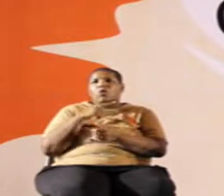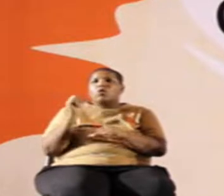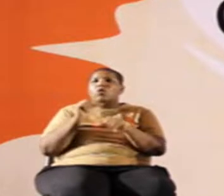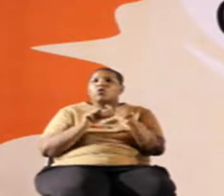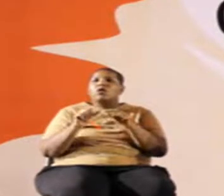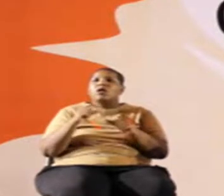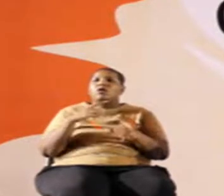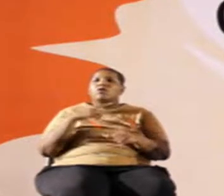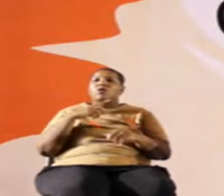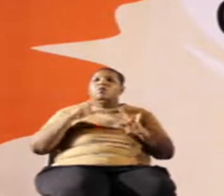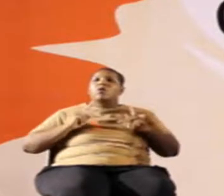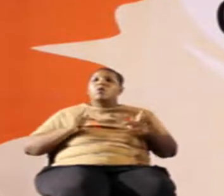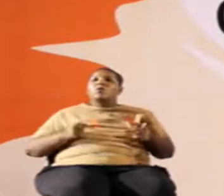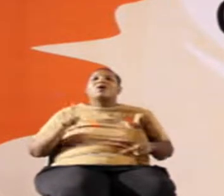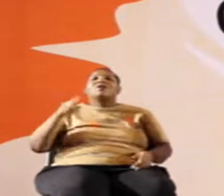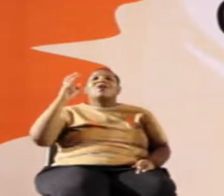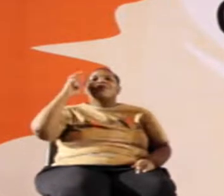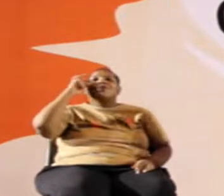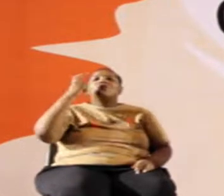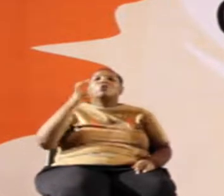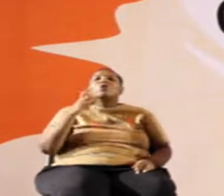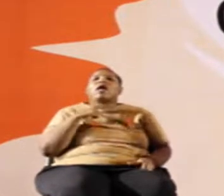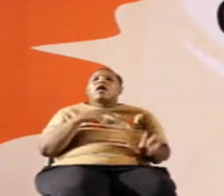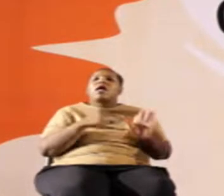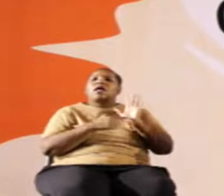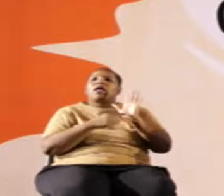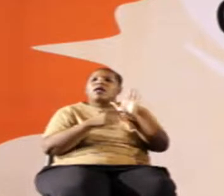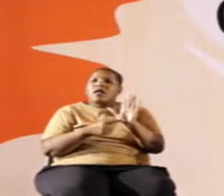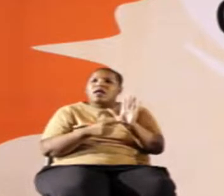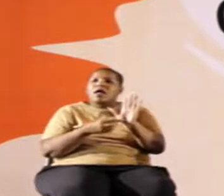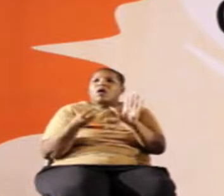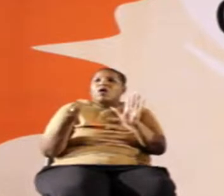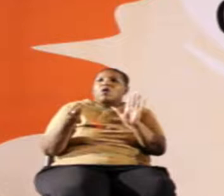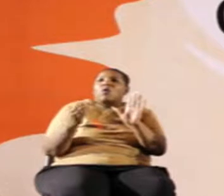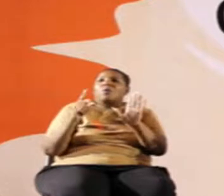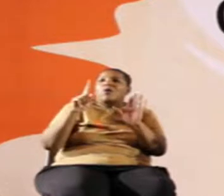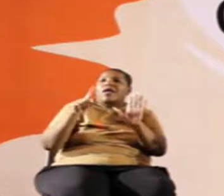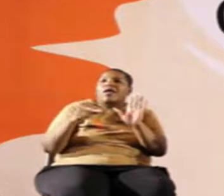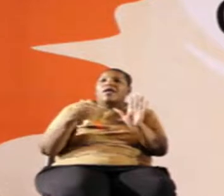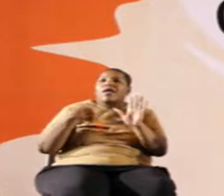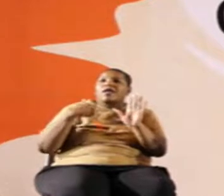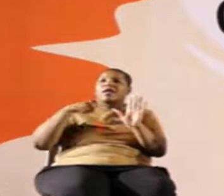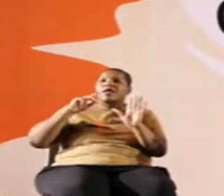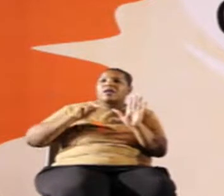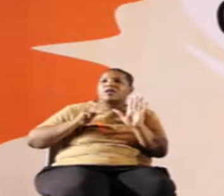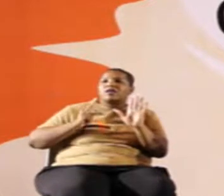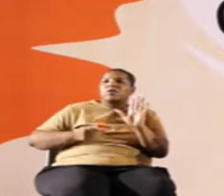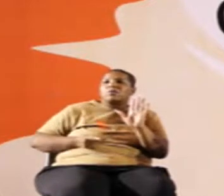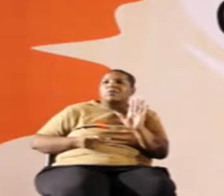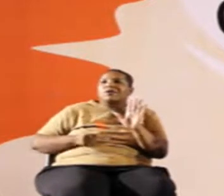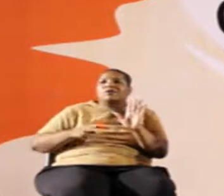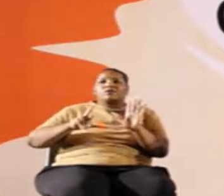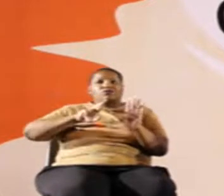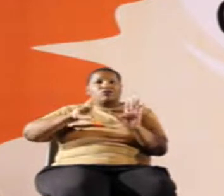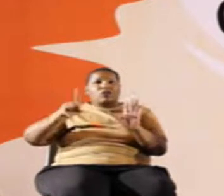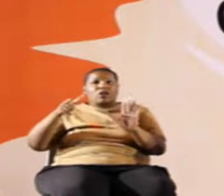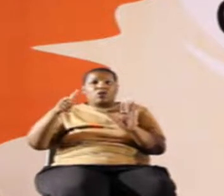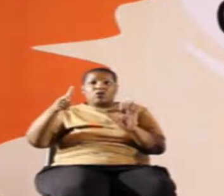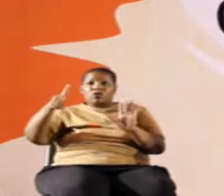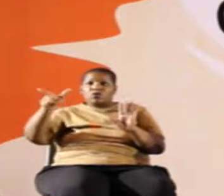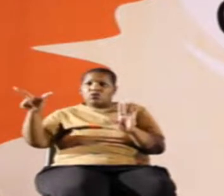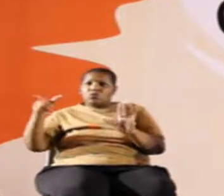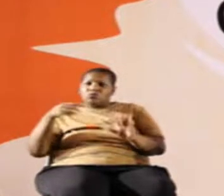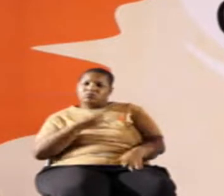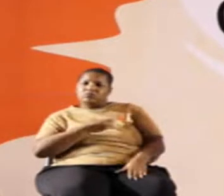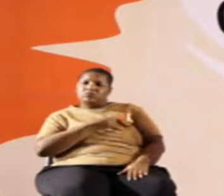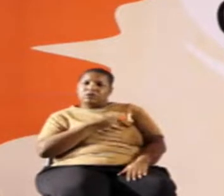humano é a cultura. É a cultura que diz o que é, como é que é ser humano, diferente dos outros, das outras